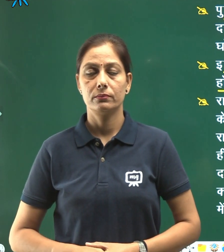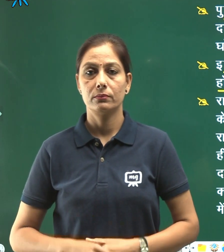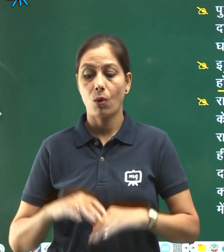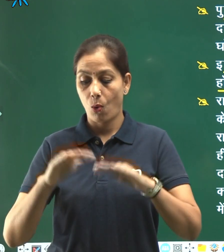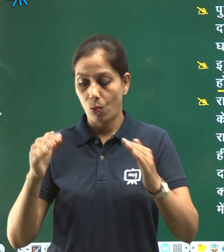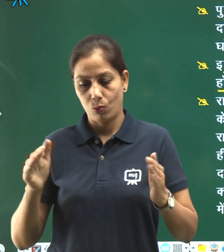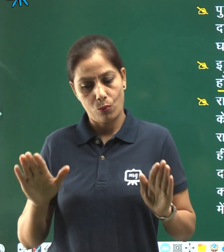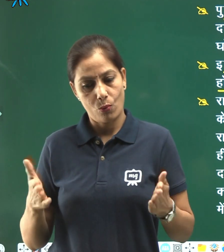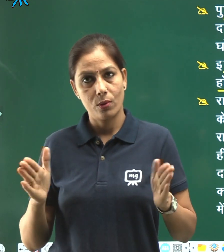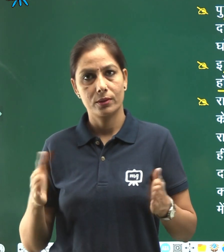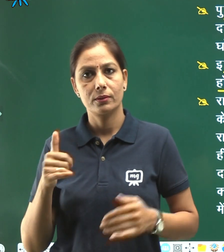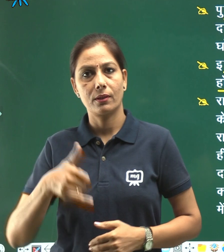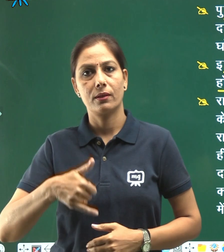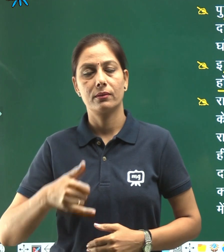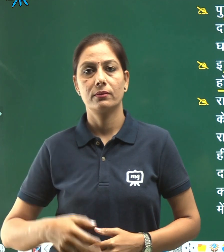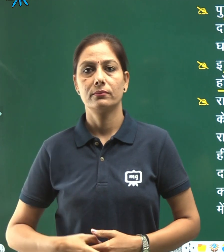ढोलक था।